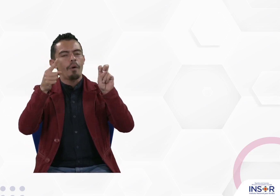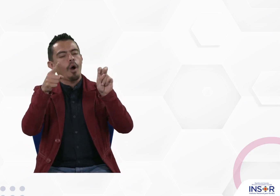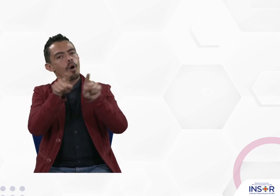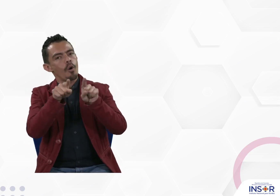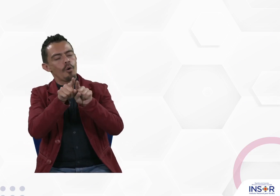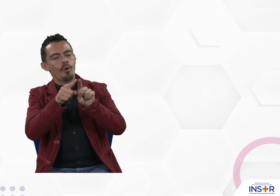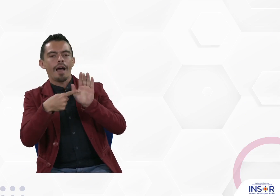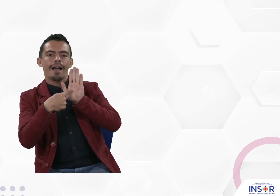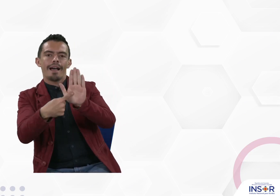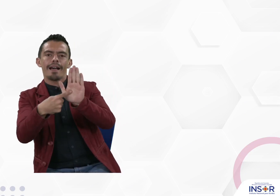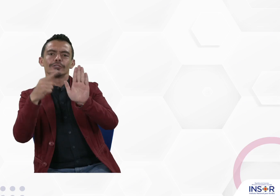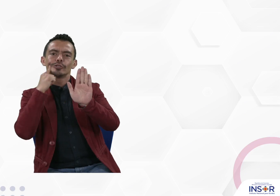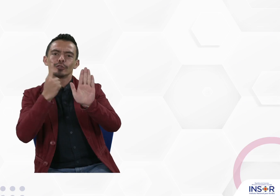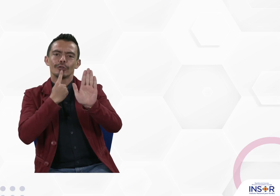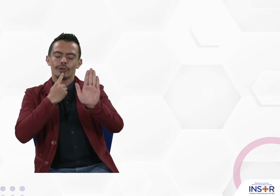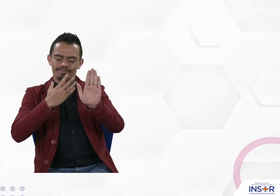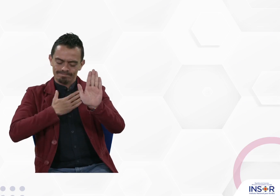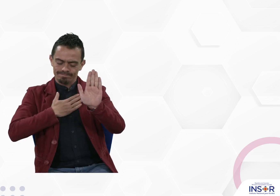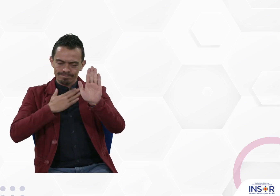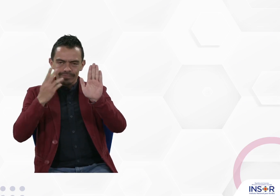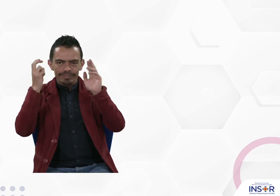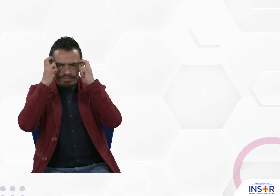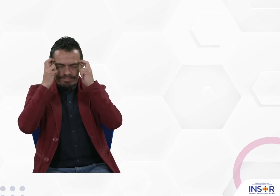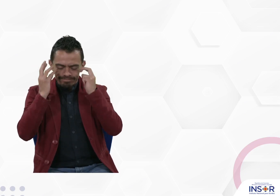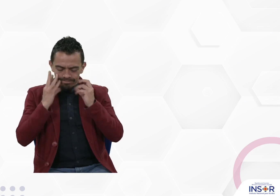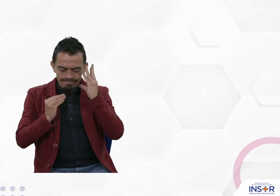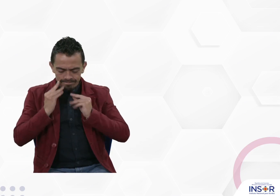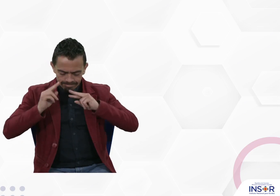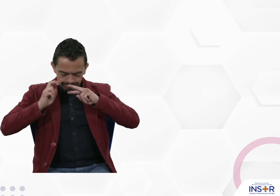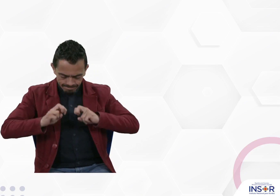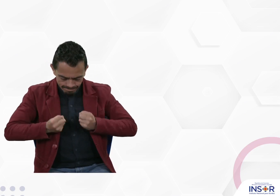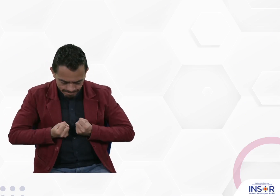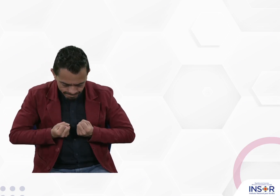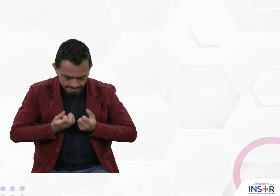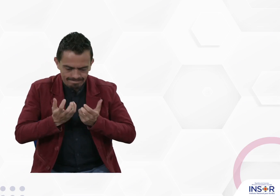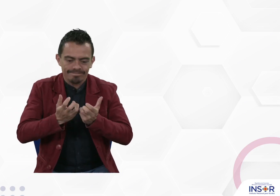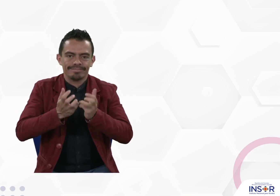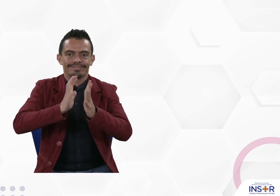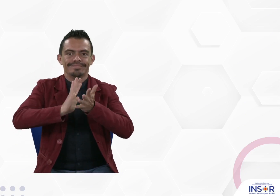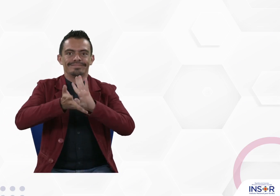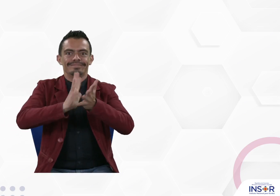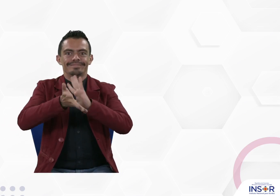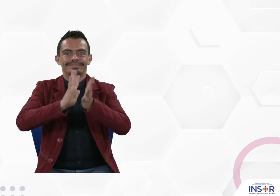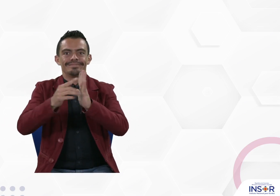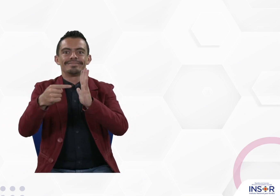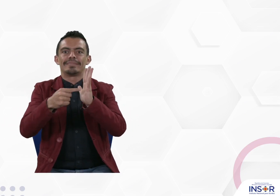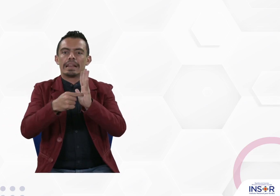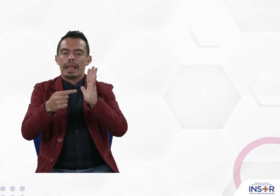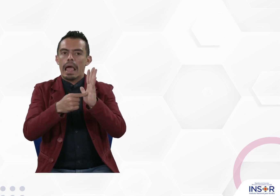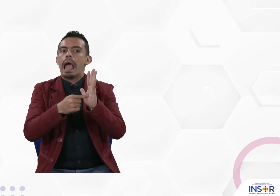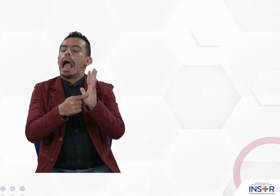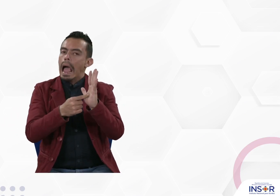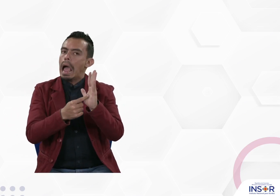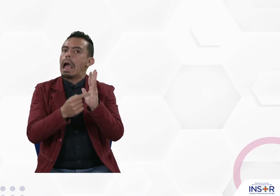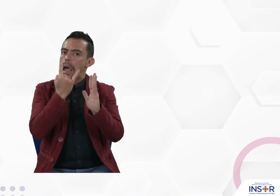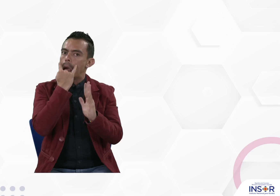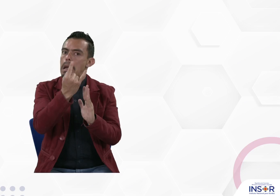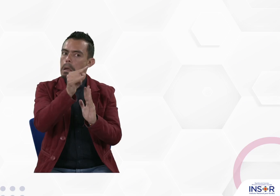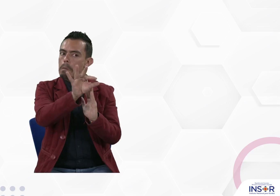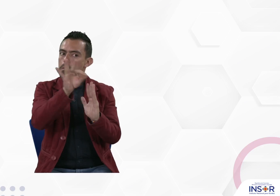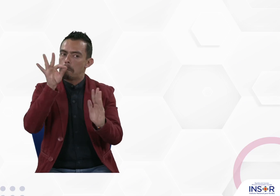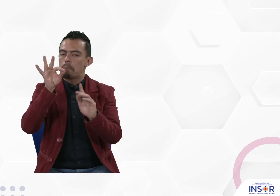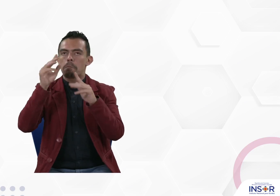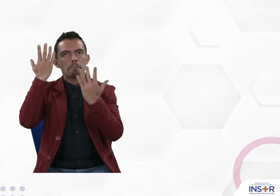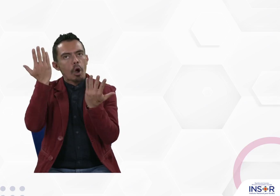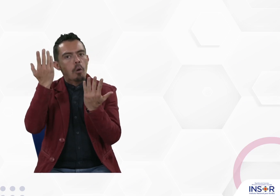investigación y esta respuesta que nos da sobre ese conocimiento, esas experiencias de vida de ser sordos a través pues, del